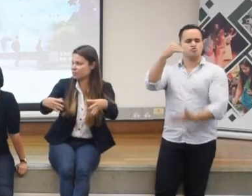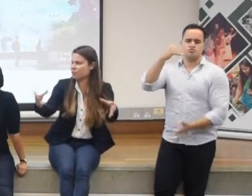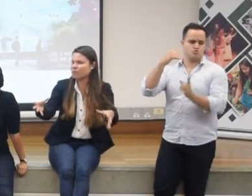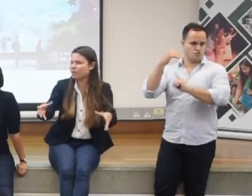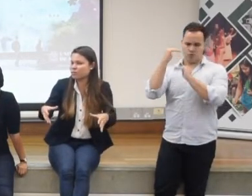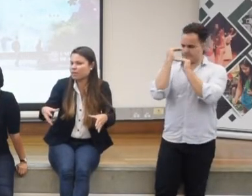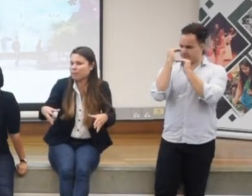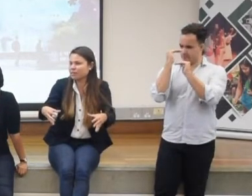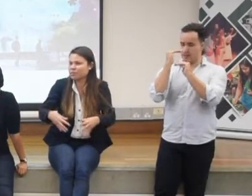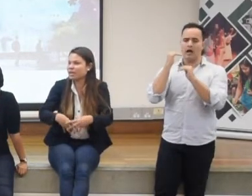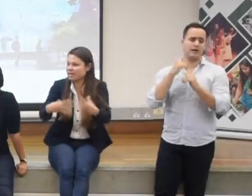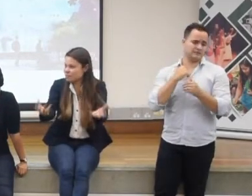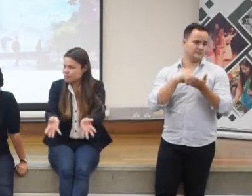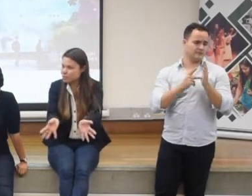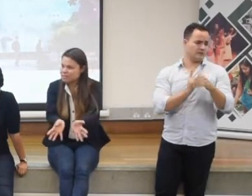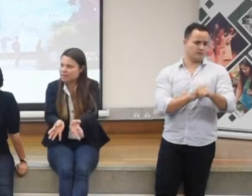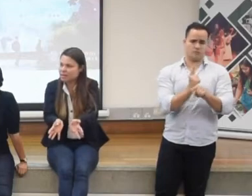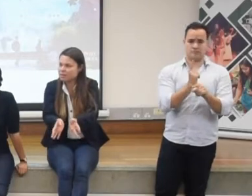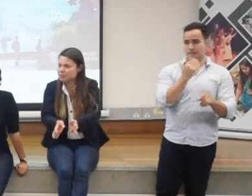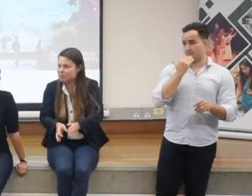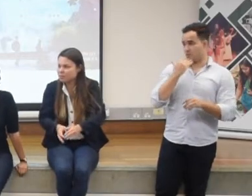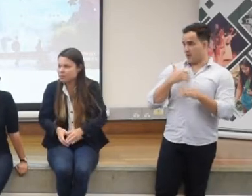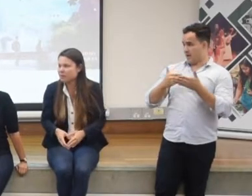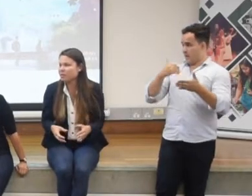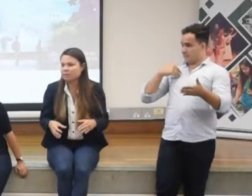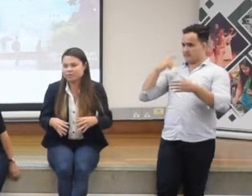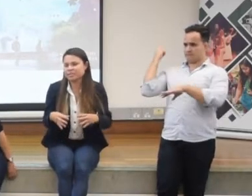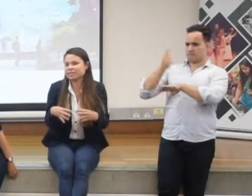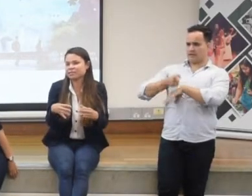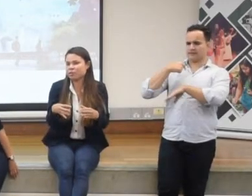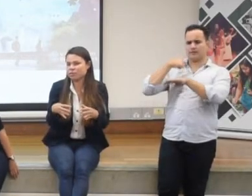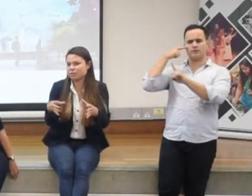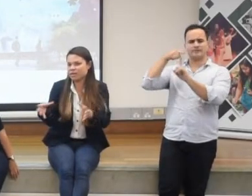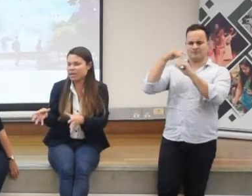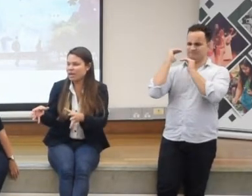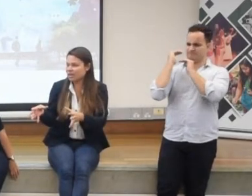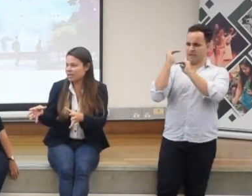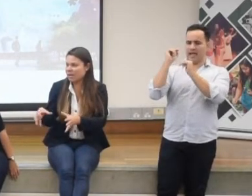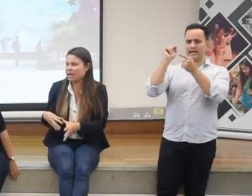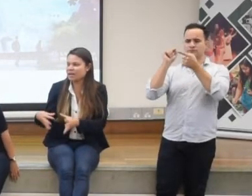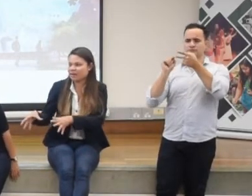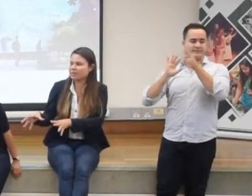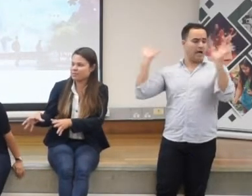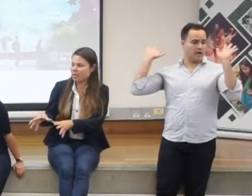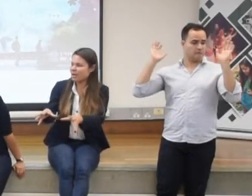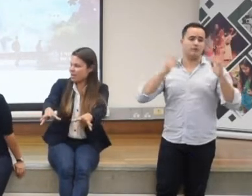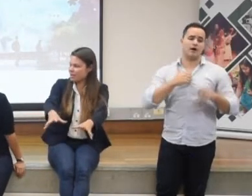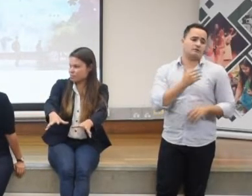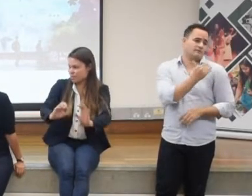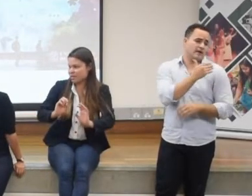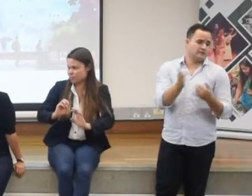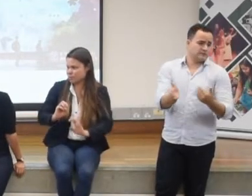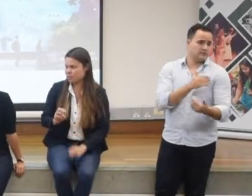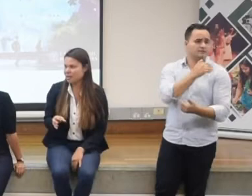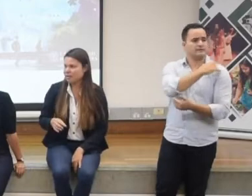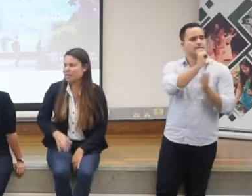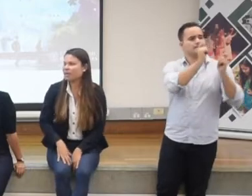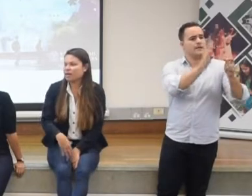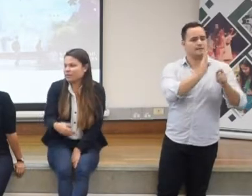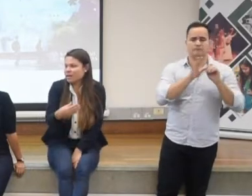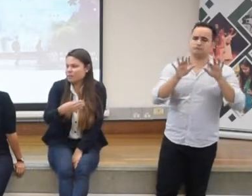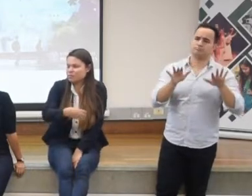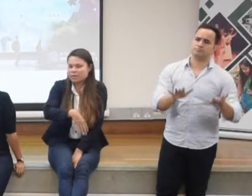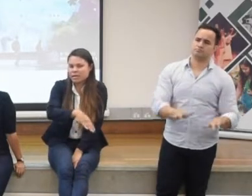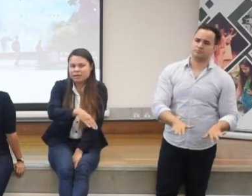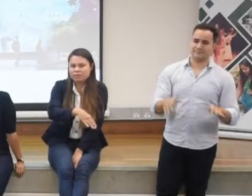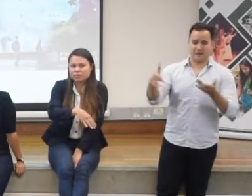sacar es un documento que mencione la discusión acerca del concepto, pues es tanto como tener a alguien que haga la relatoría de eso, ¿cierto? Y